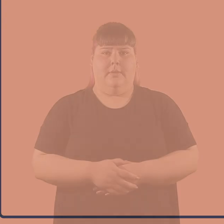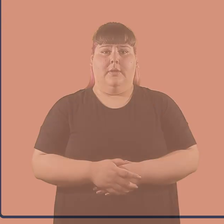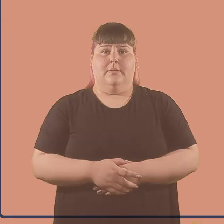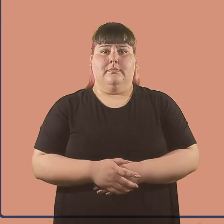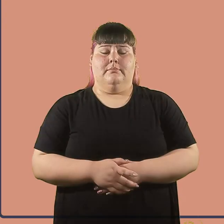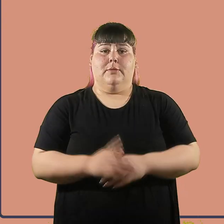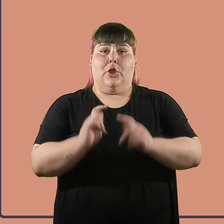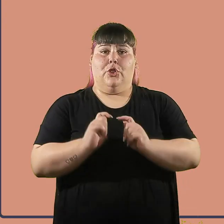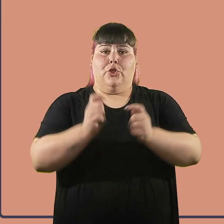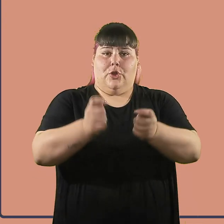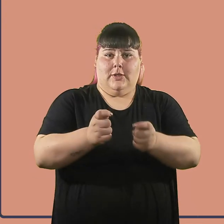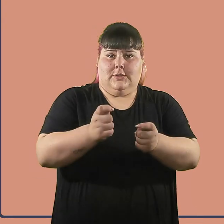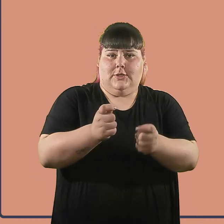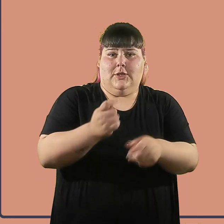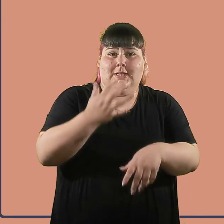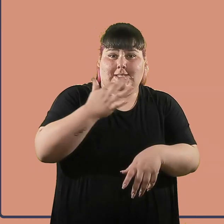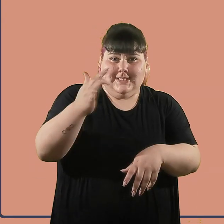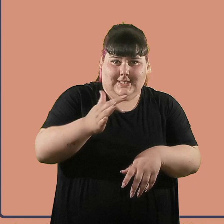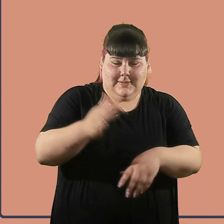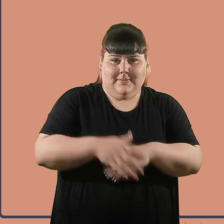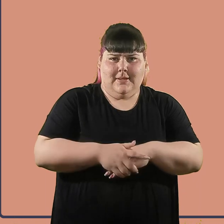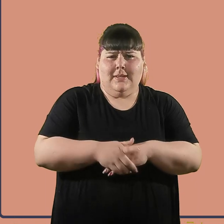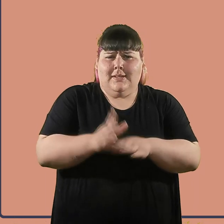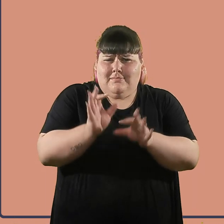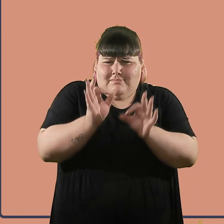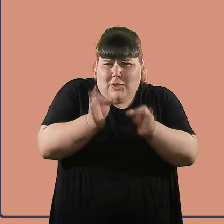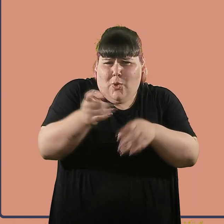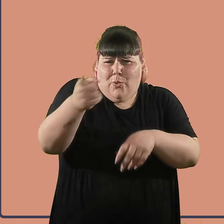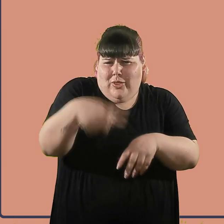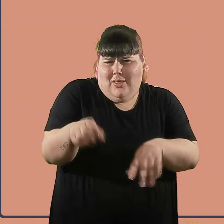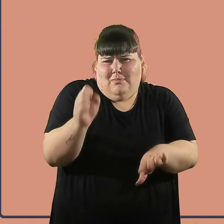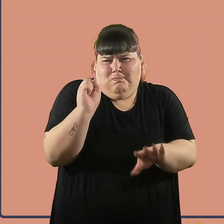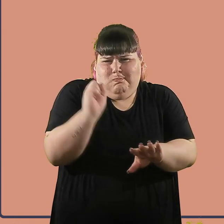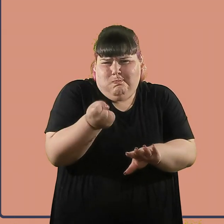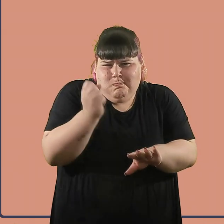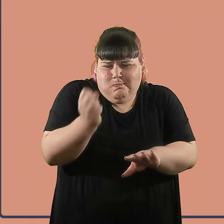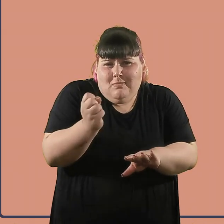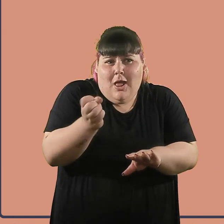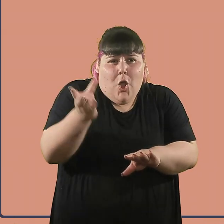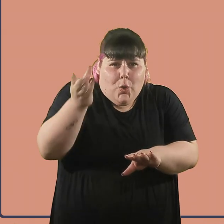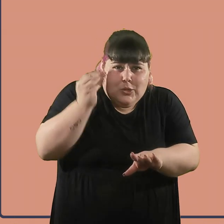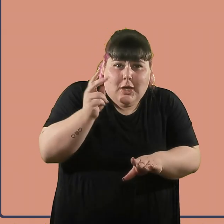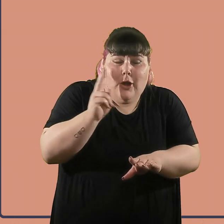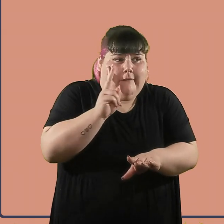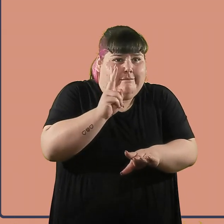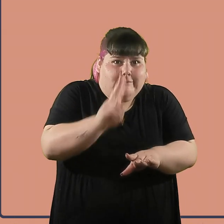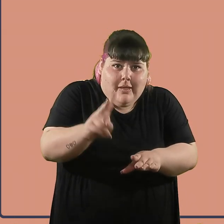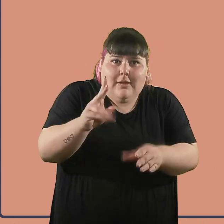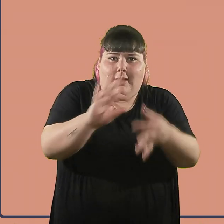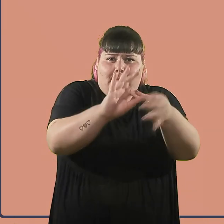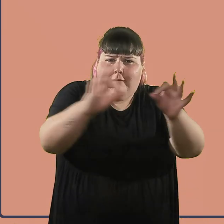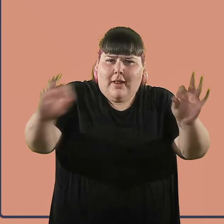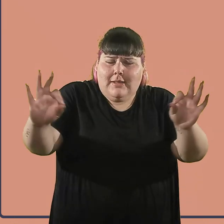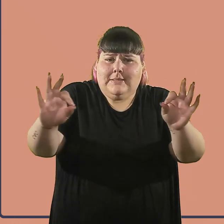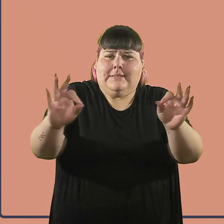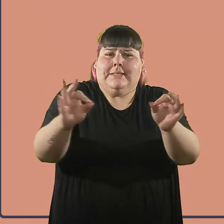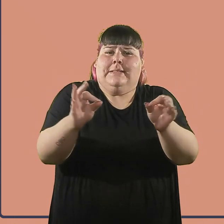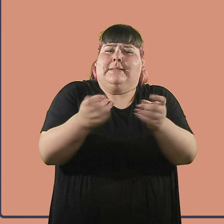donación de sangre. De seguro, muchos de ustedes han escuchado la frase: se solicitan dadores de